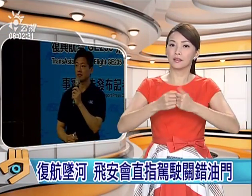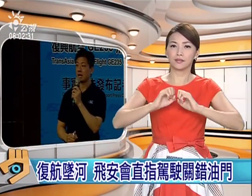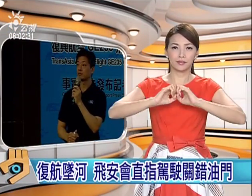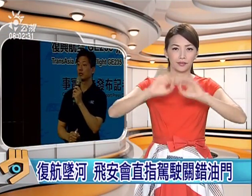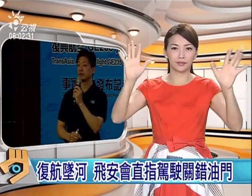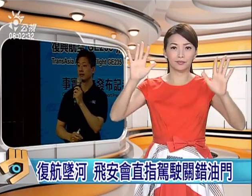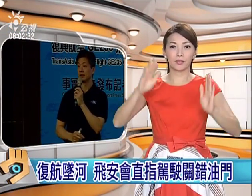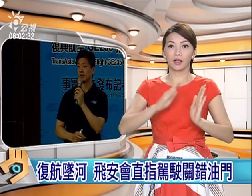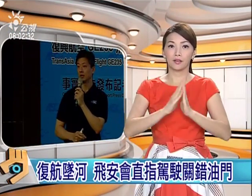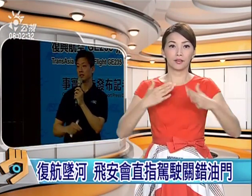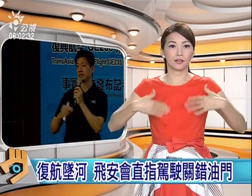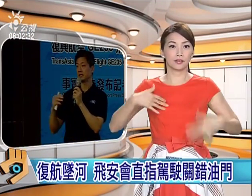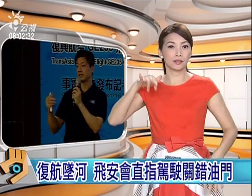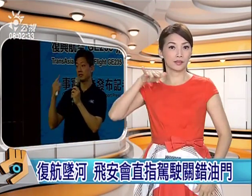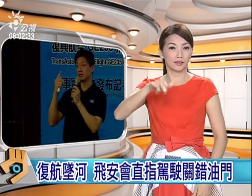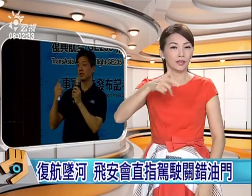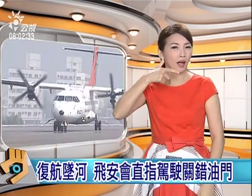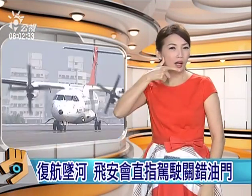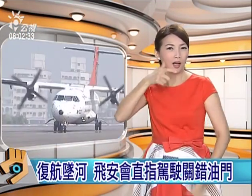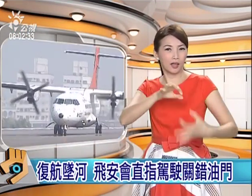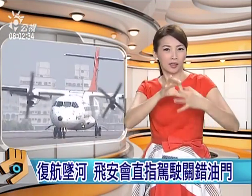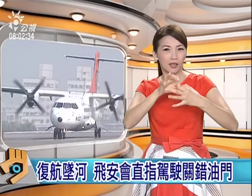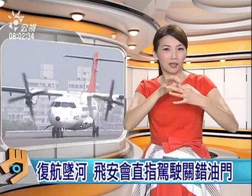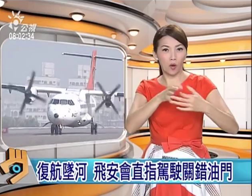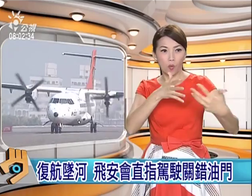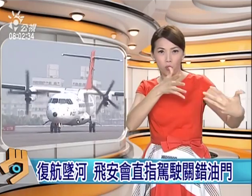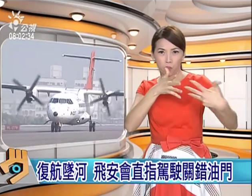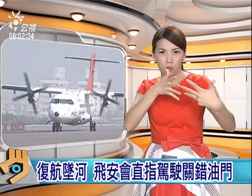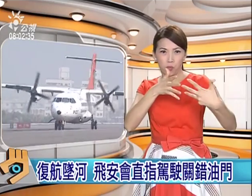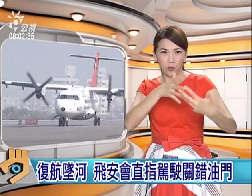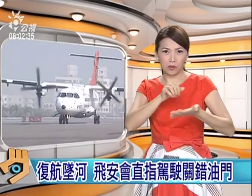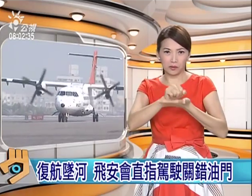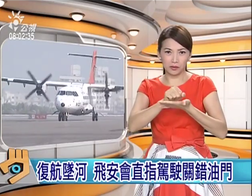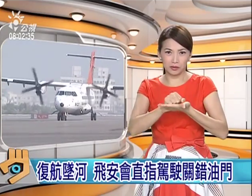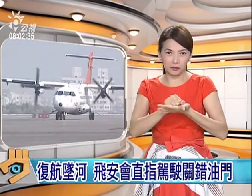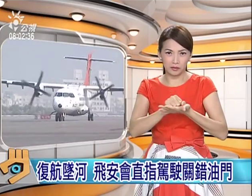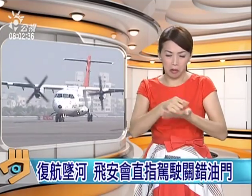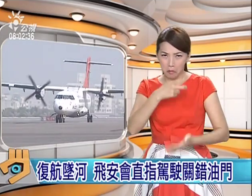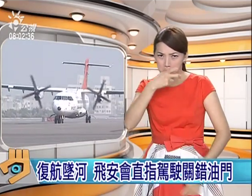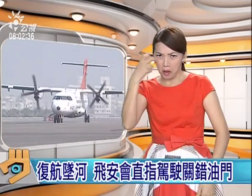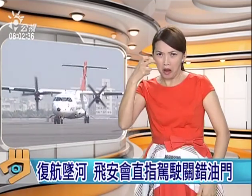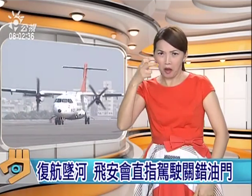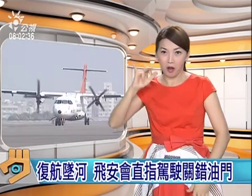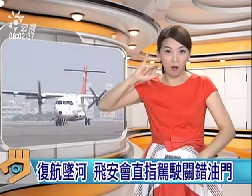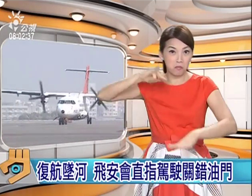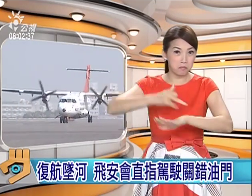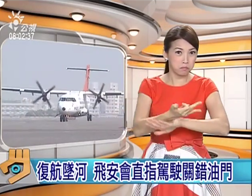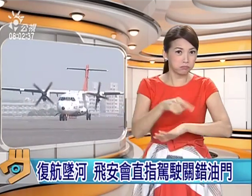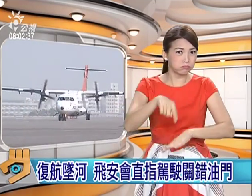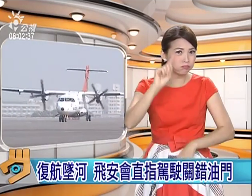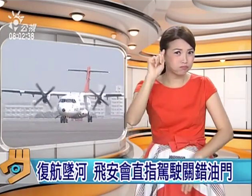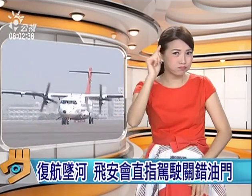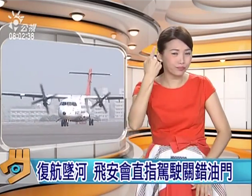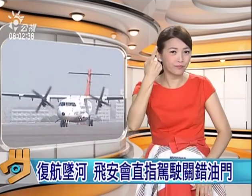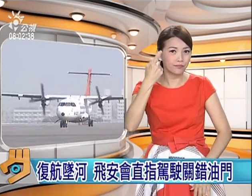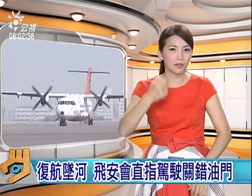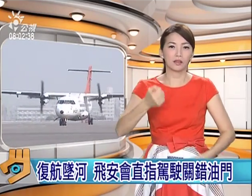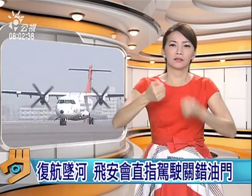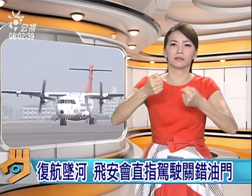飞安会公布复兴航空机舱通话记录，直指失事原因是主飞驾驶关错